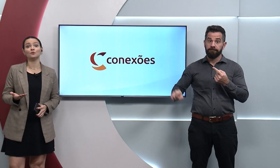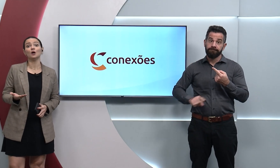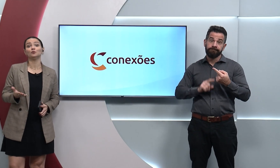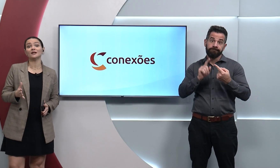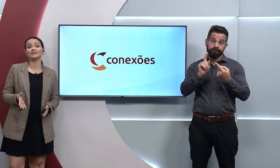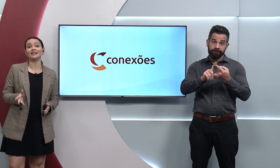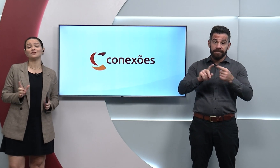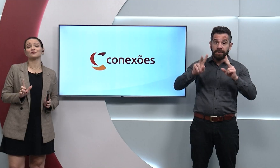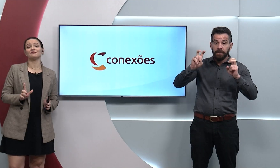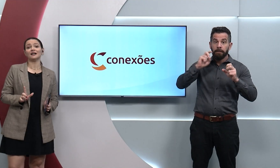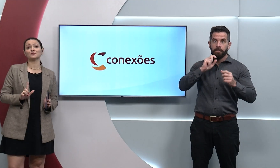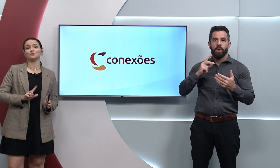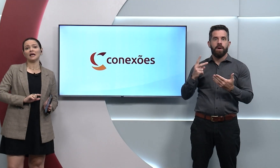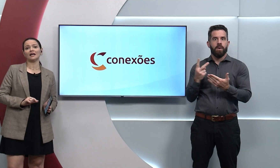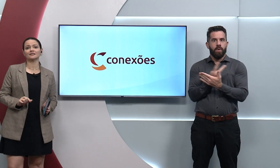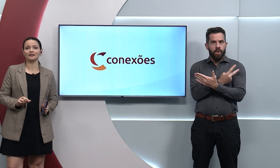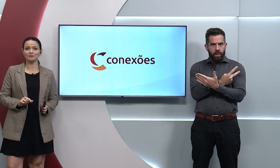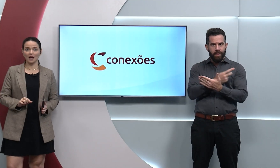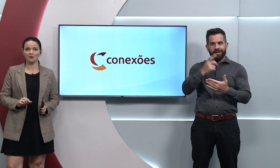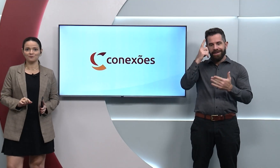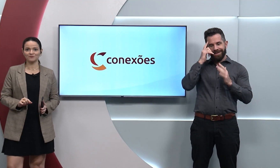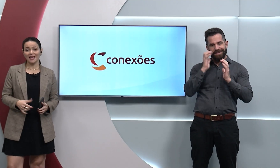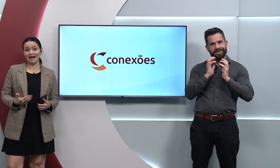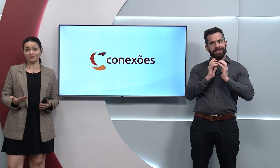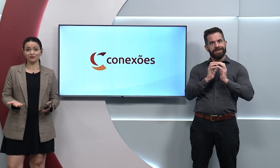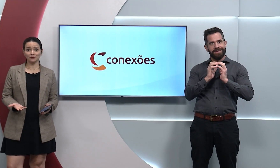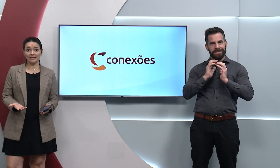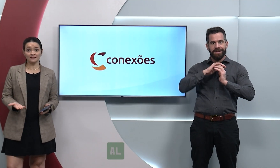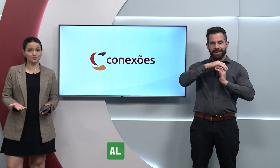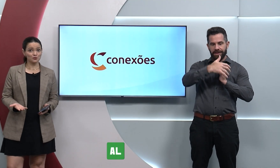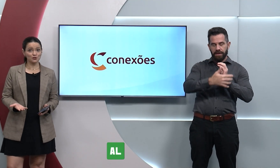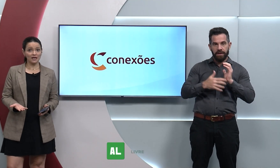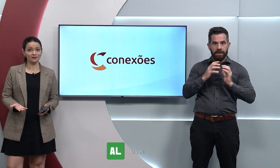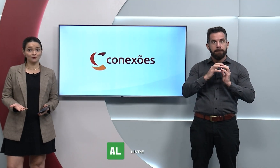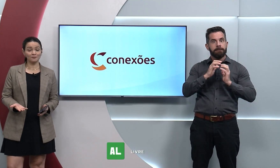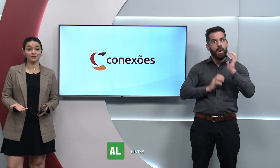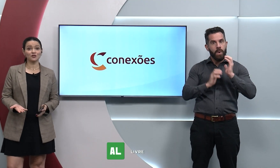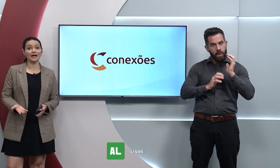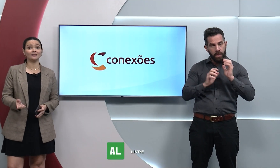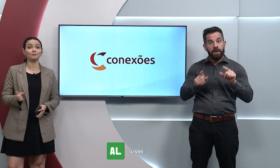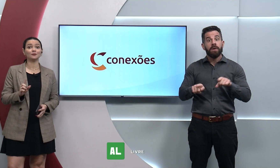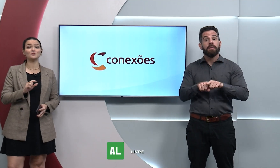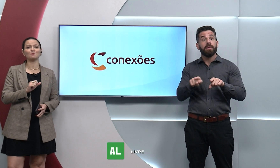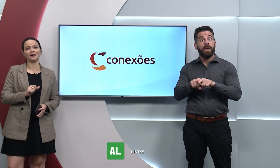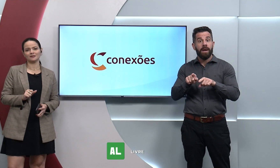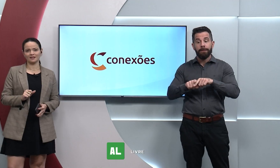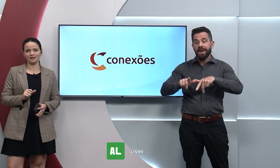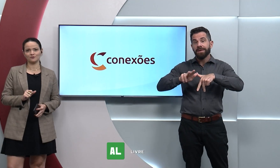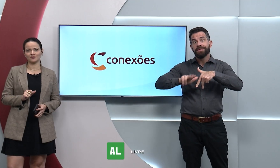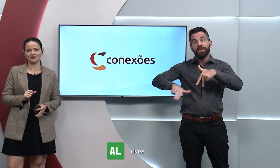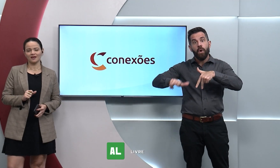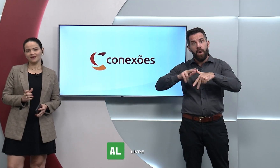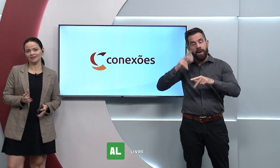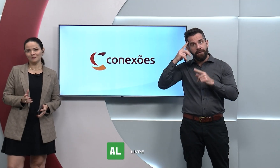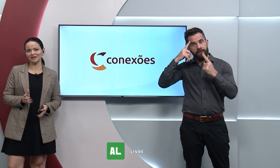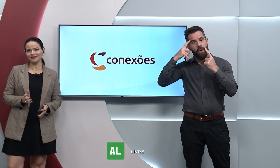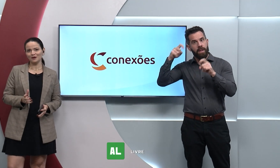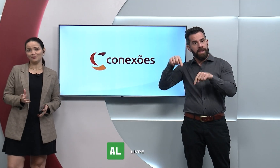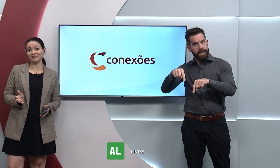do acidente vascular cerebral, a violência de gênero praticada pelos parceiros e também o